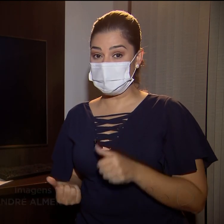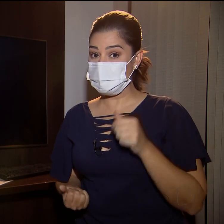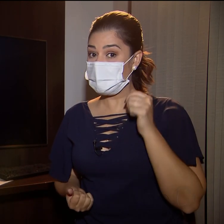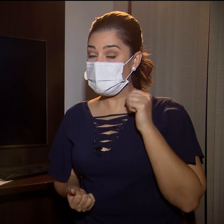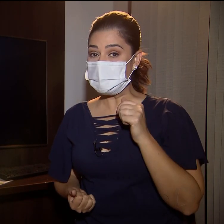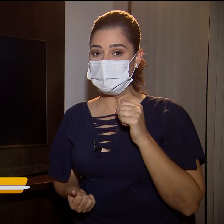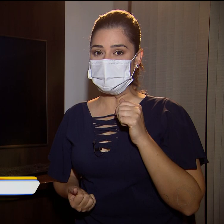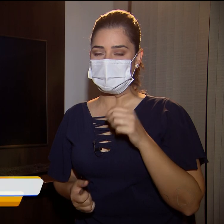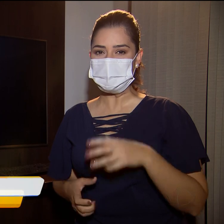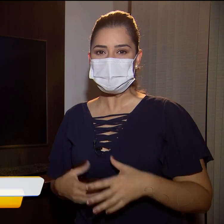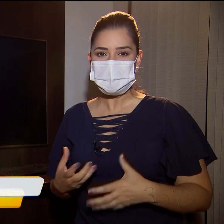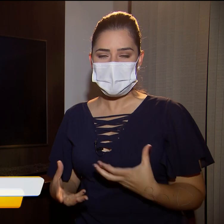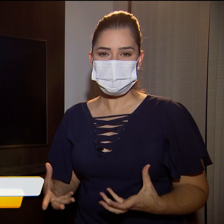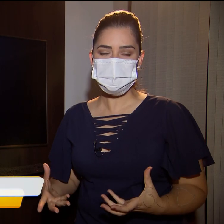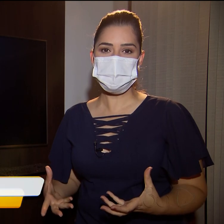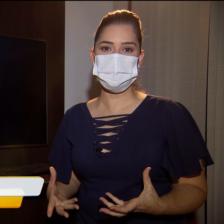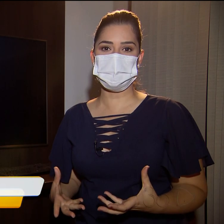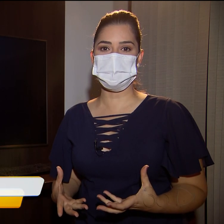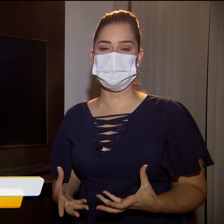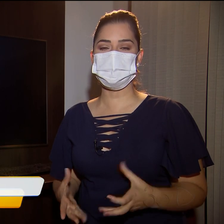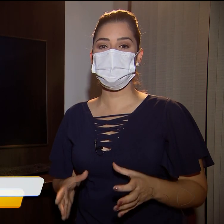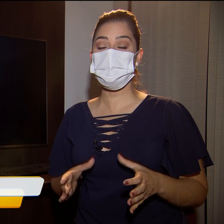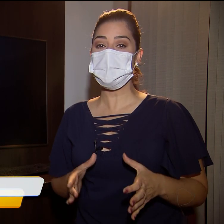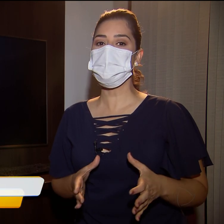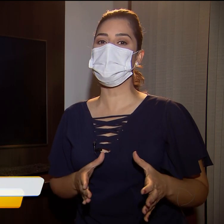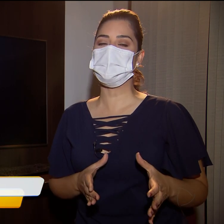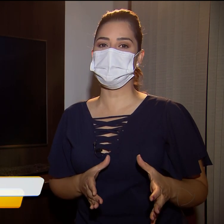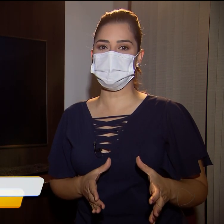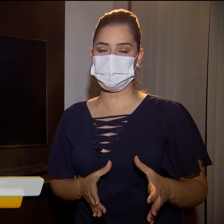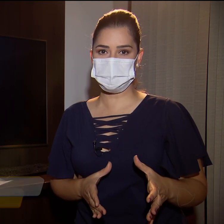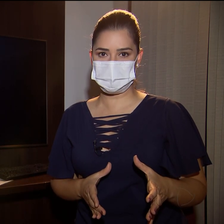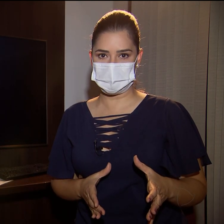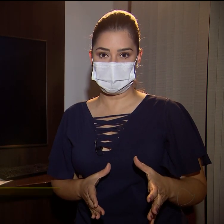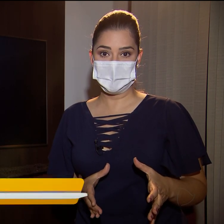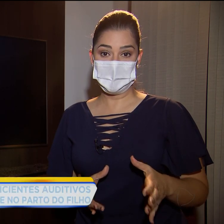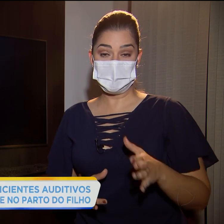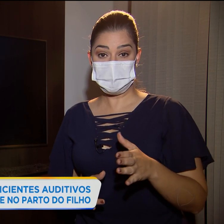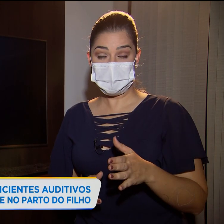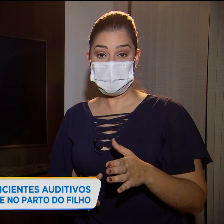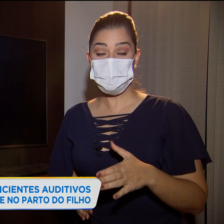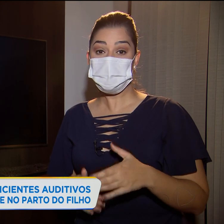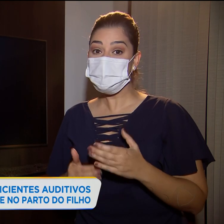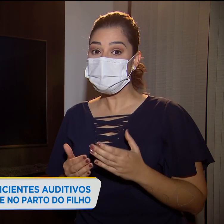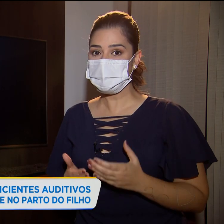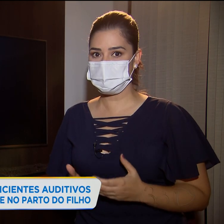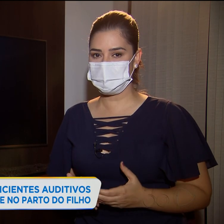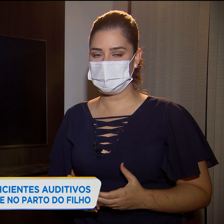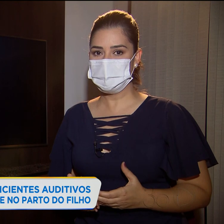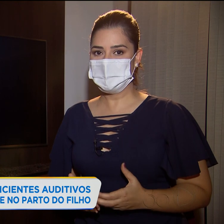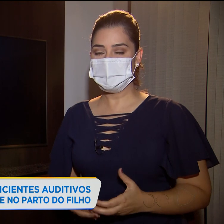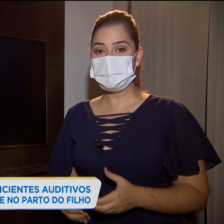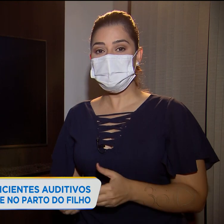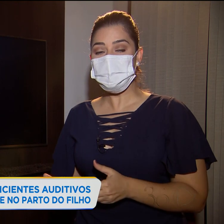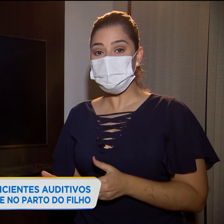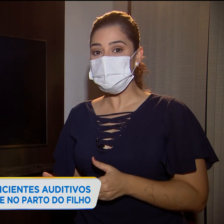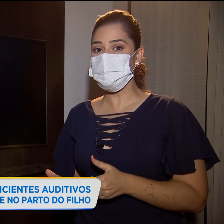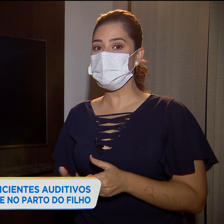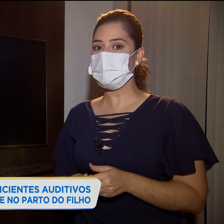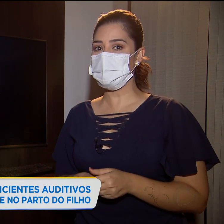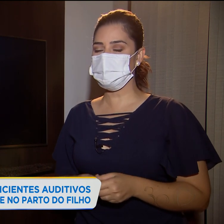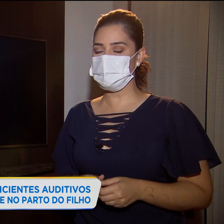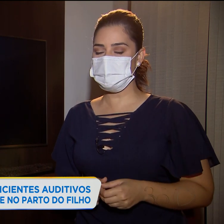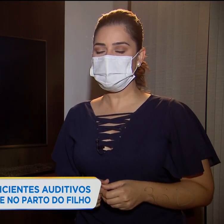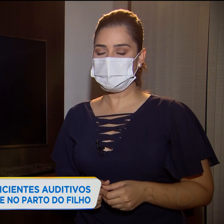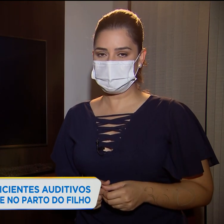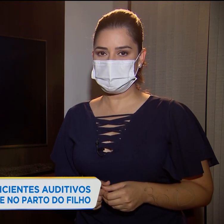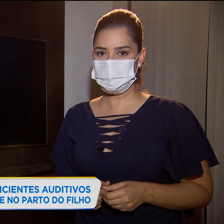fazer o teste da orelhinha, que detecta se recém-nascidos têm problema de audição. Esse teste é obrigatório e desde